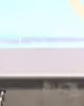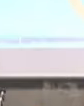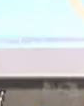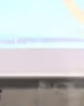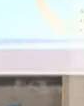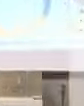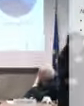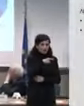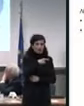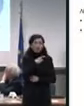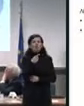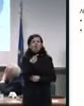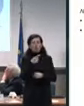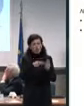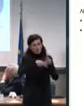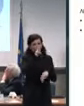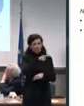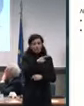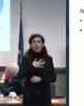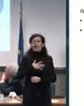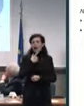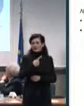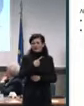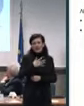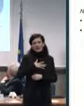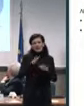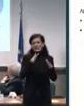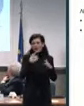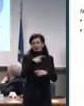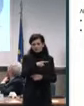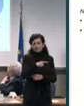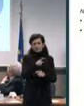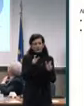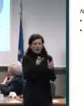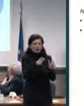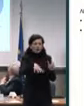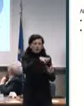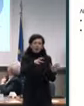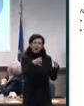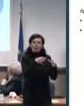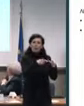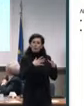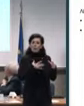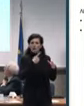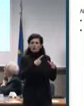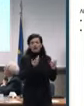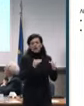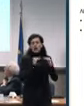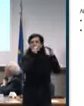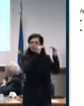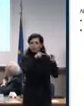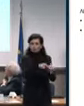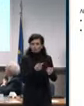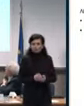di un età media delle persone soprattutto più anziane come vedete che colpisce soprattutto le persone più adulte